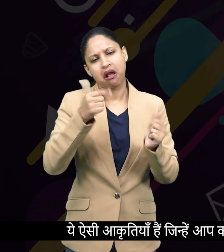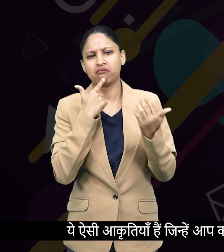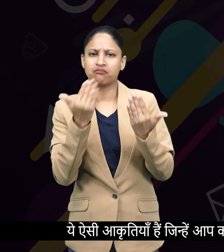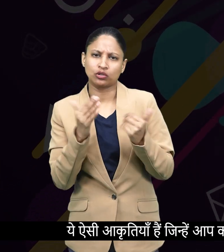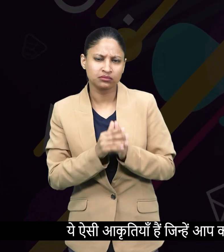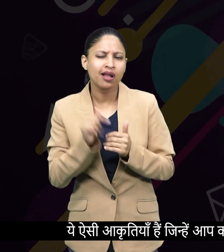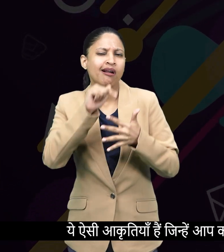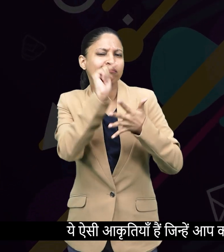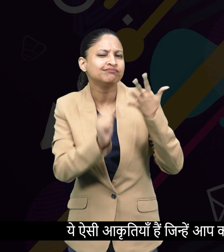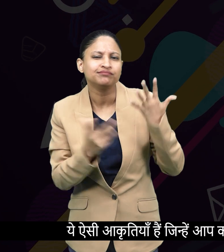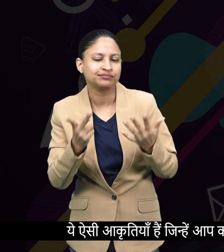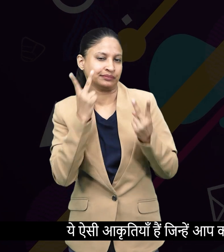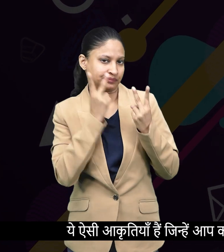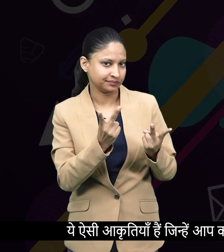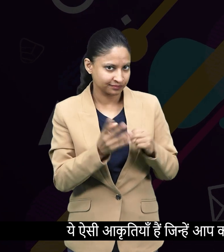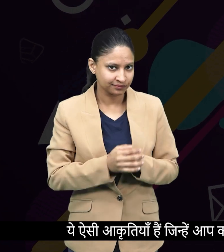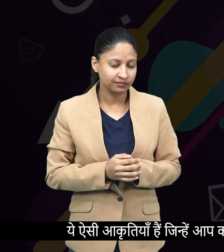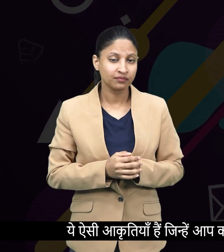आइए देखते हैं कि ये क्या है।